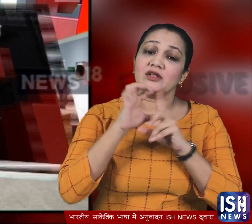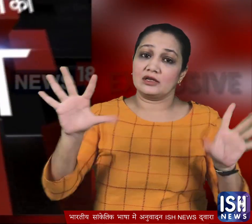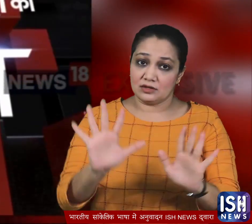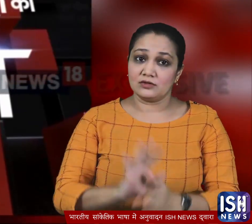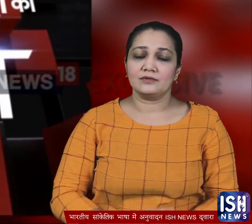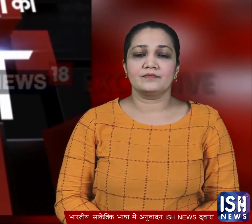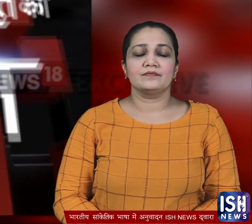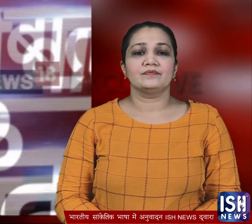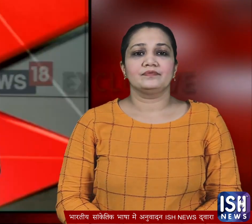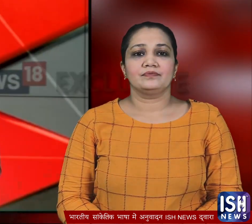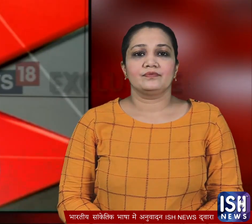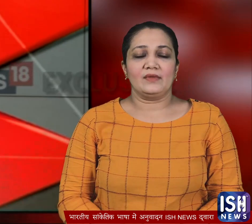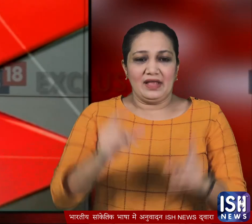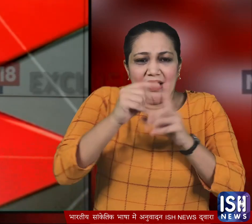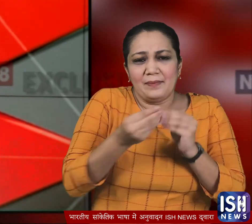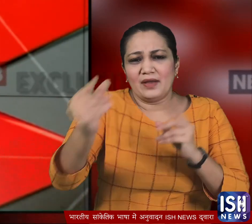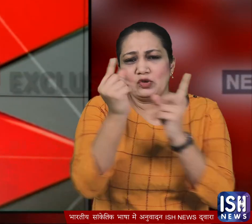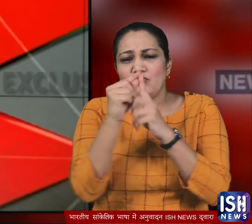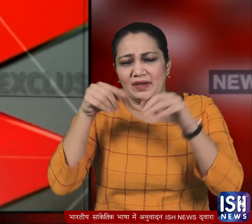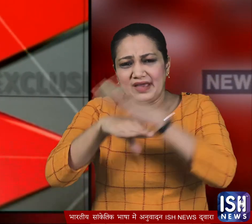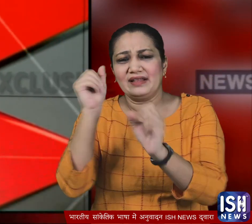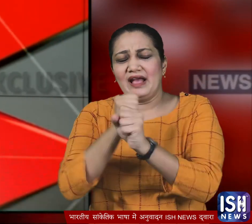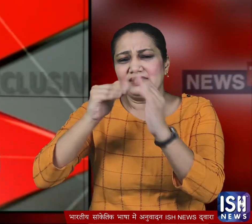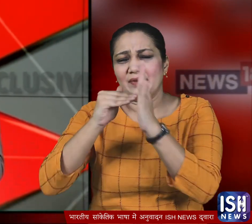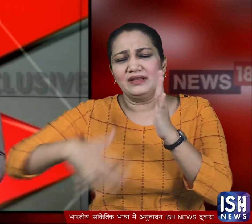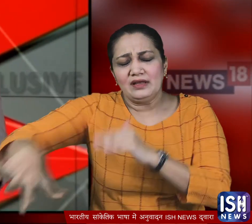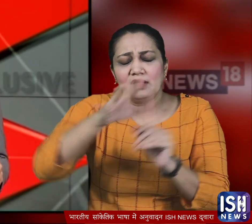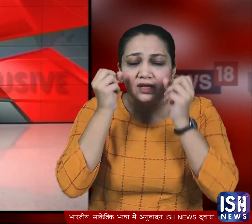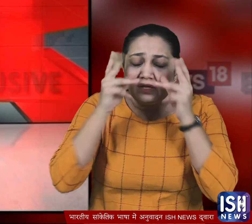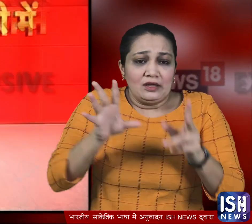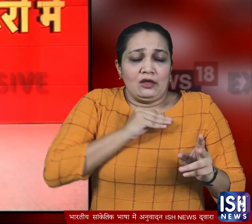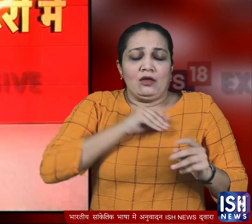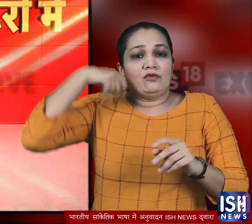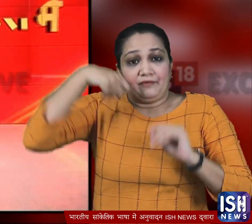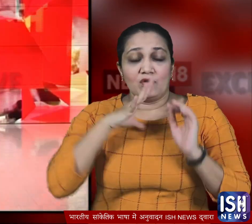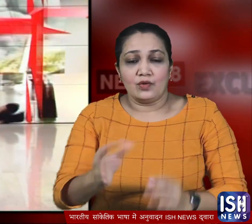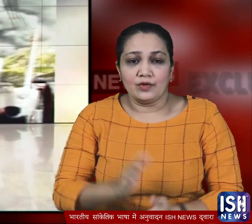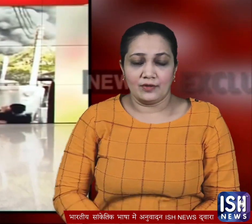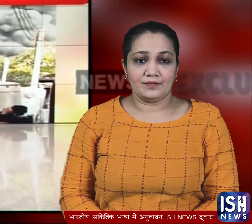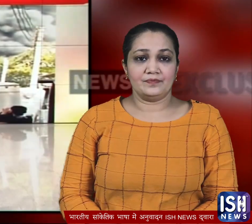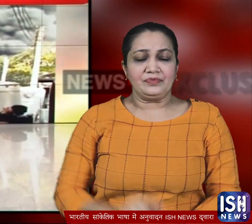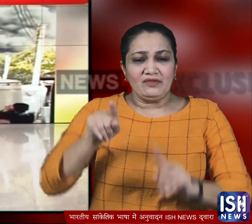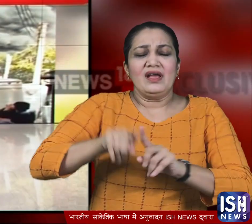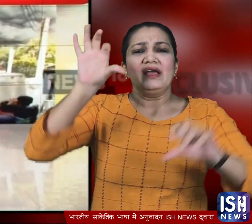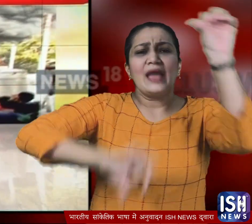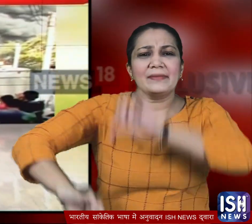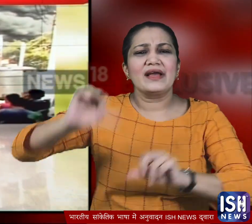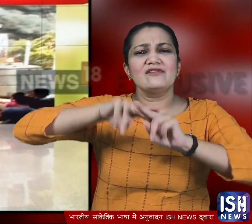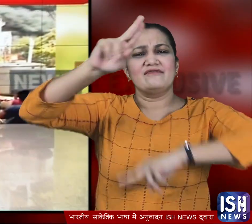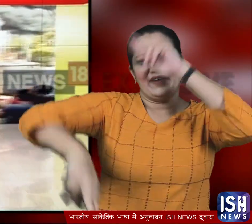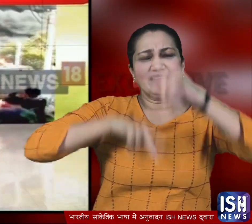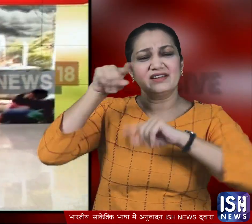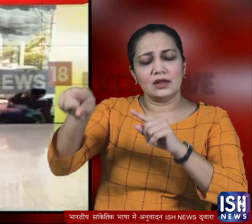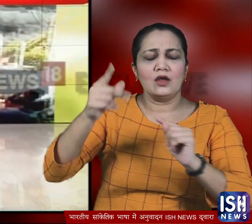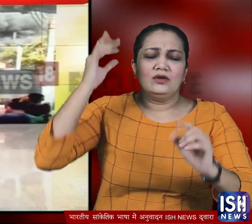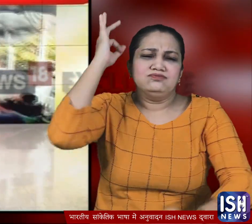है। दिल्ली के पास उत्तर प्रदेश के गाजियाबाद से डरा देने वाली कुछ तस्वीरें सामने आई। वहां केमिकल बनाने वाली एक